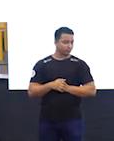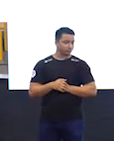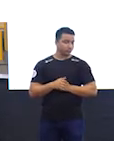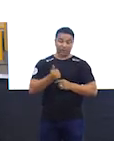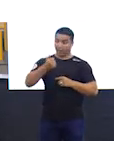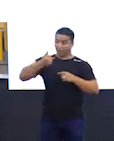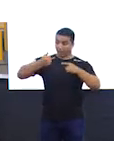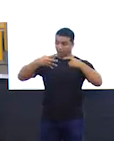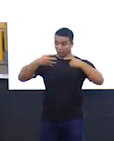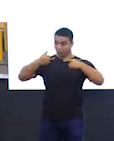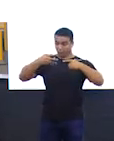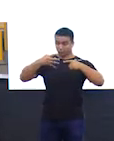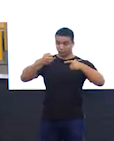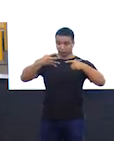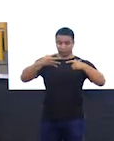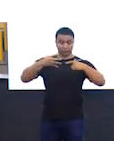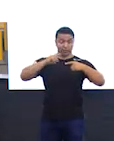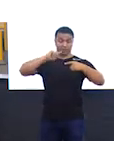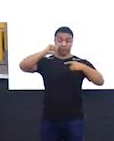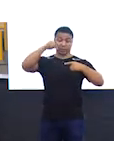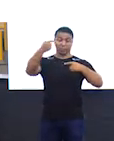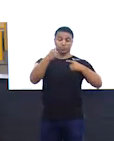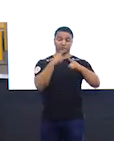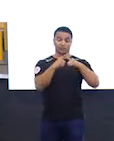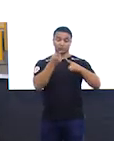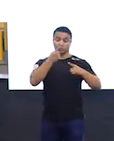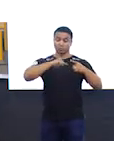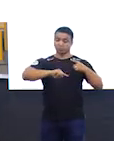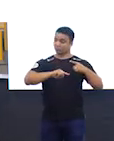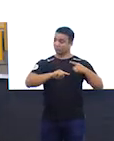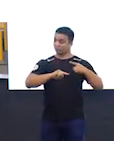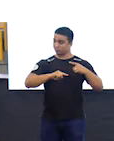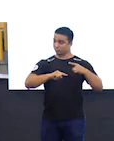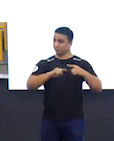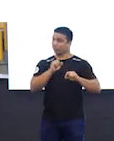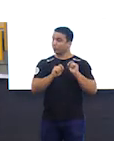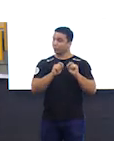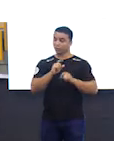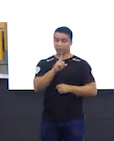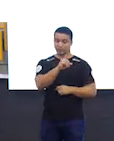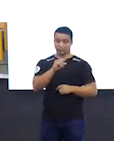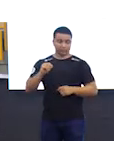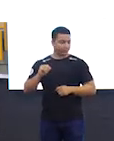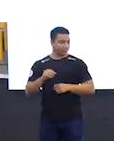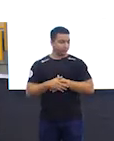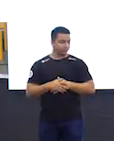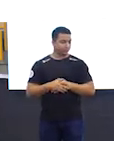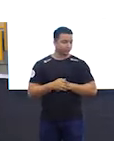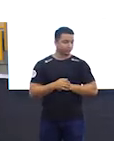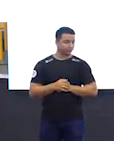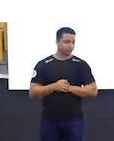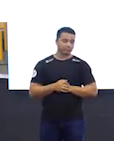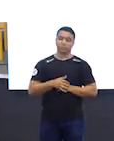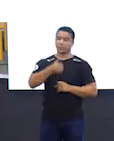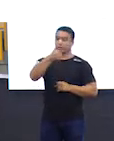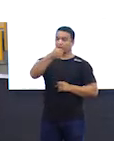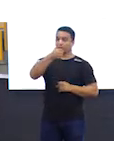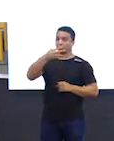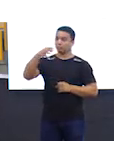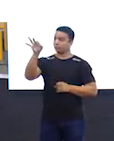ele vira 14. Depois eu multiplico por 2 embaixo, 100,